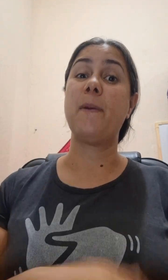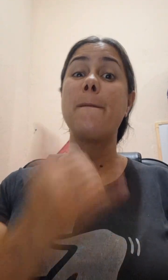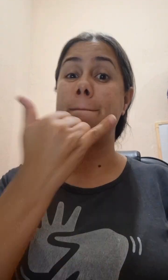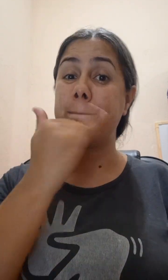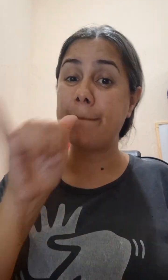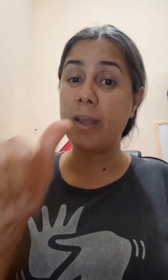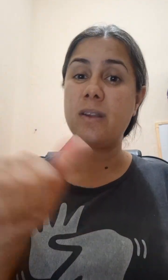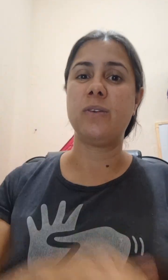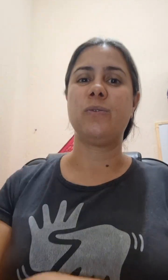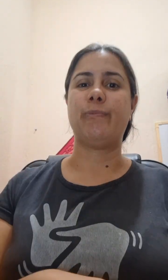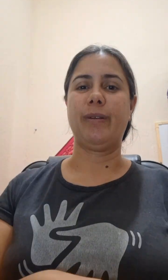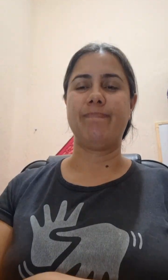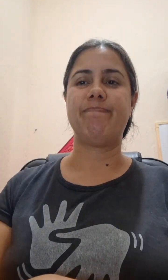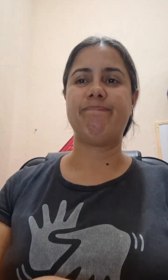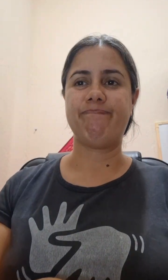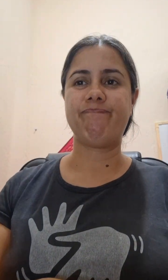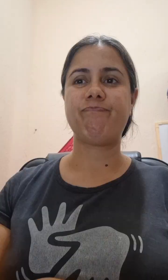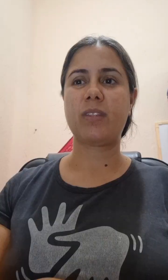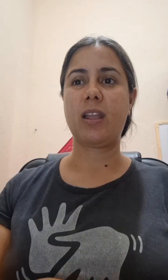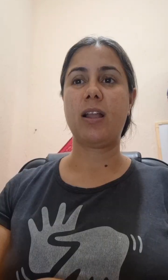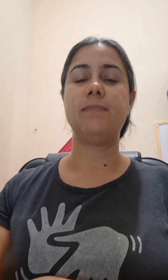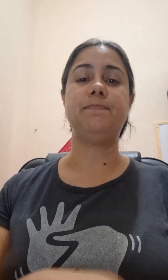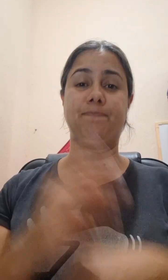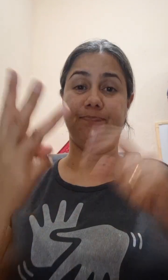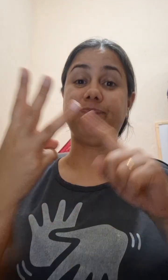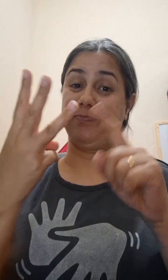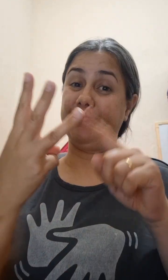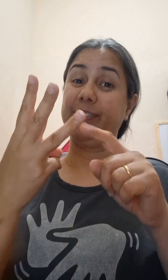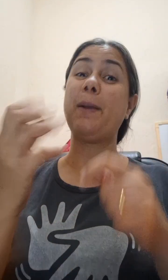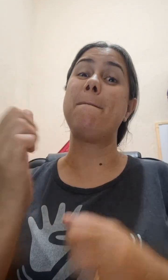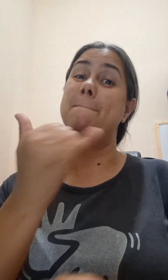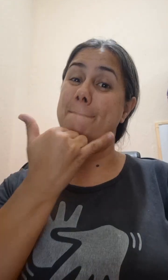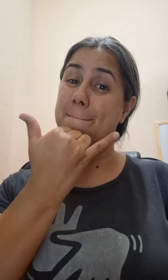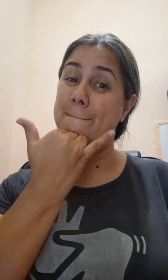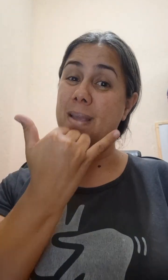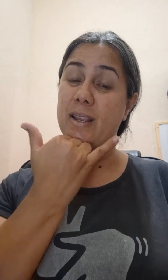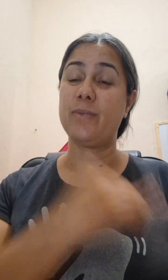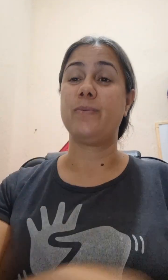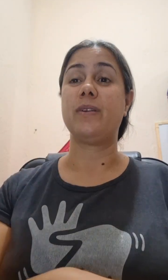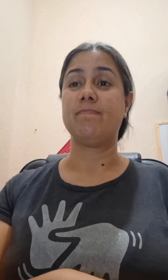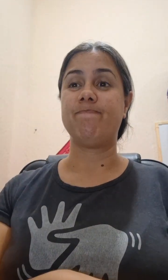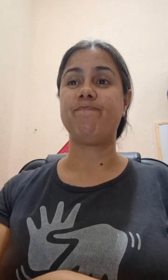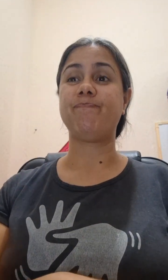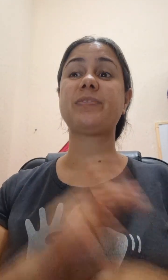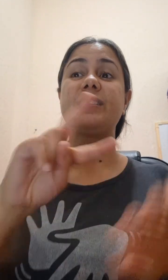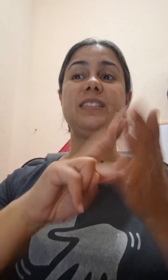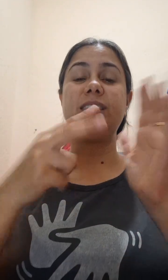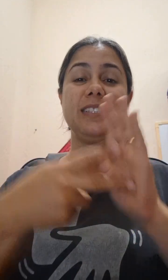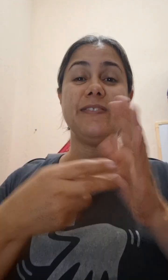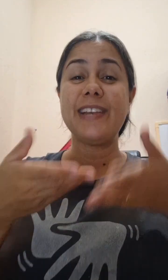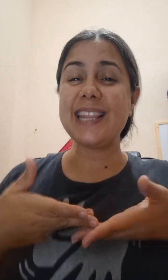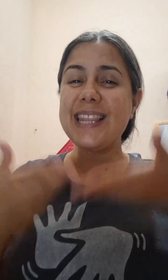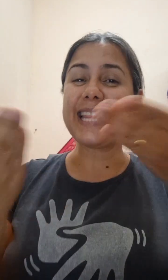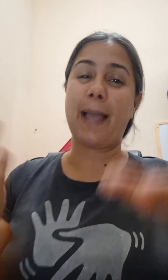Mas nós precisamos perdoar. E essa terceira palavra, então, é